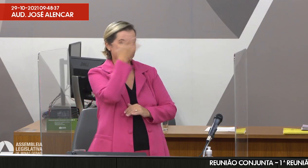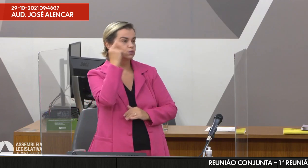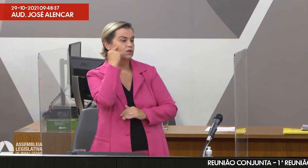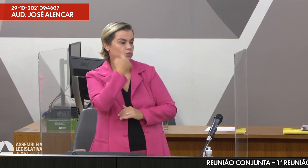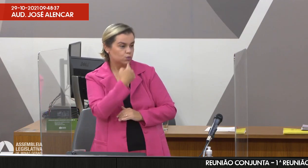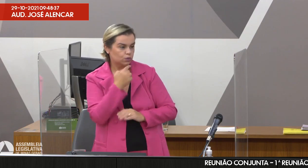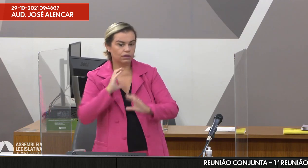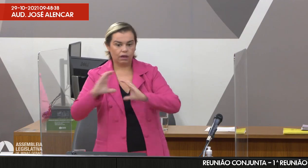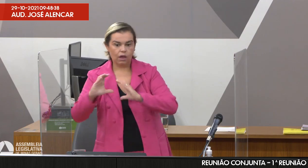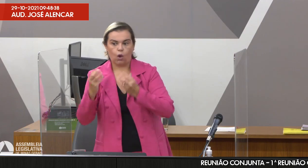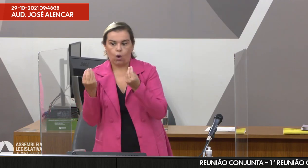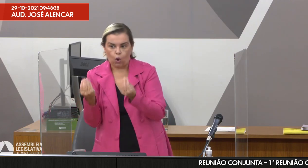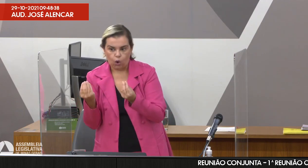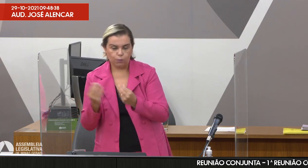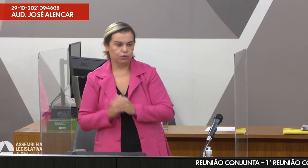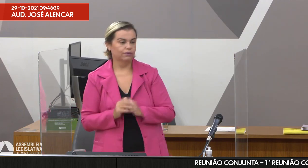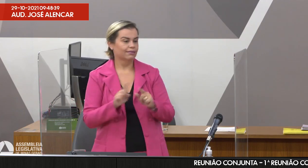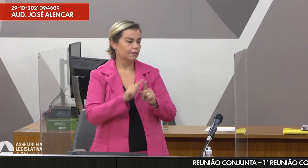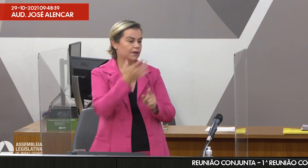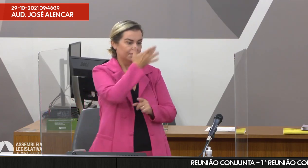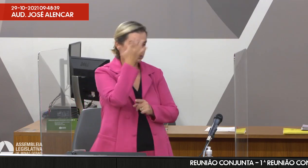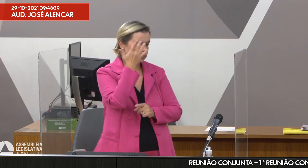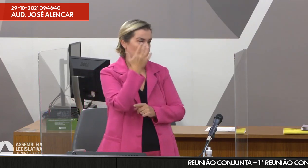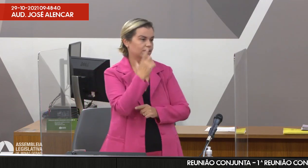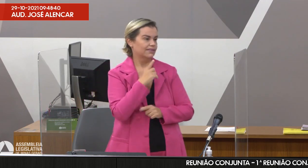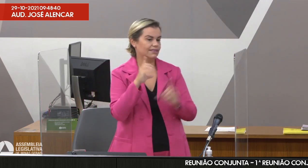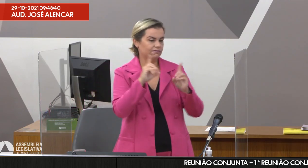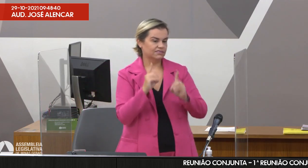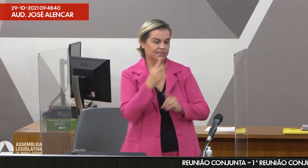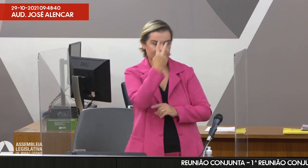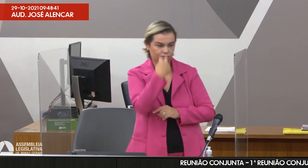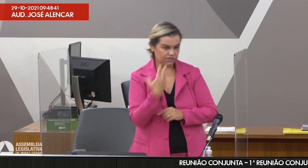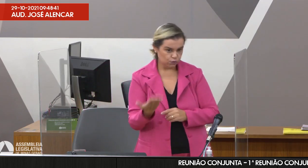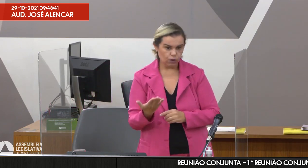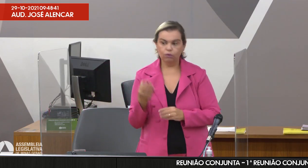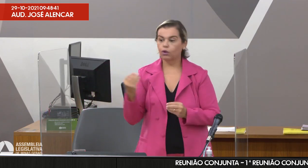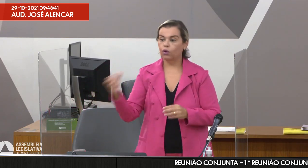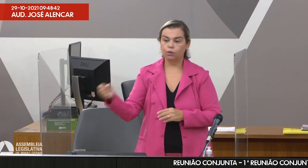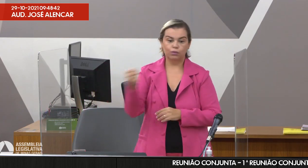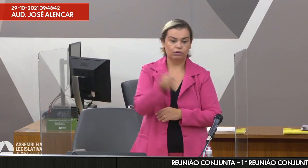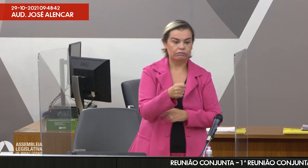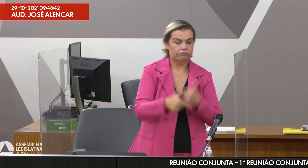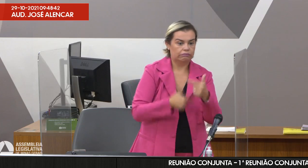Por falta de comunicação, no caso da pessoa surda, por falta de